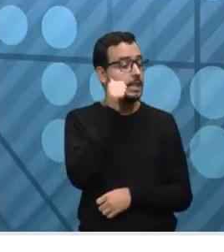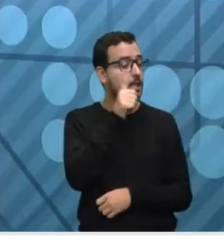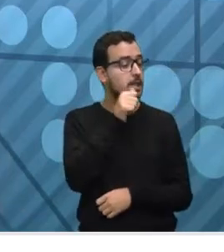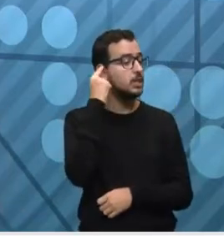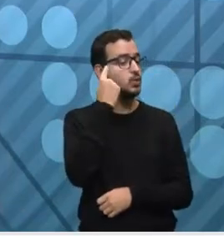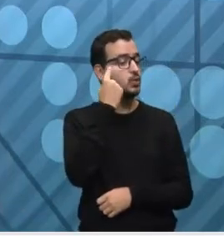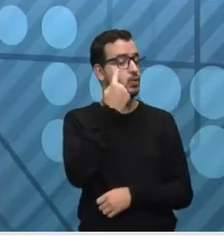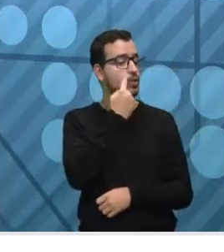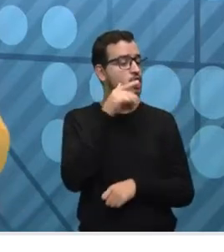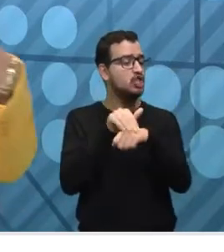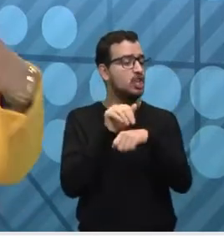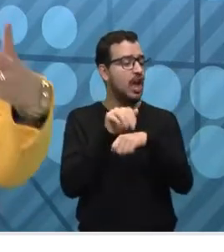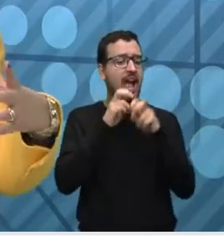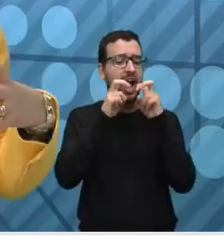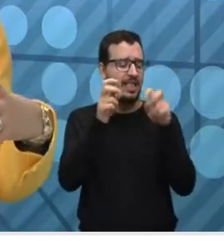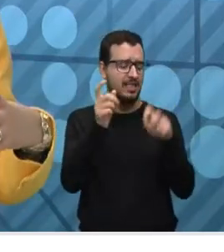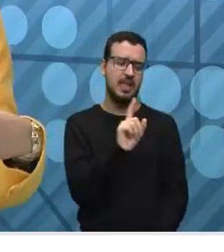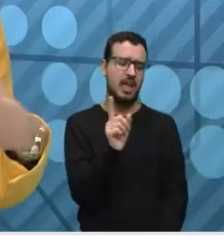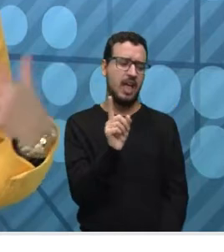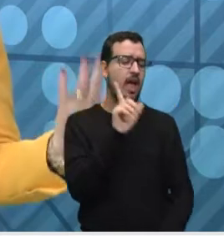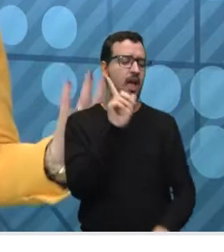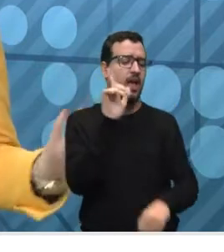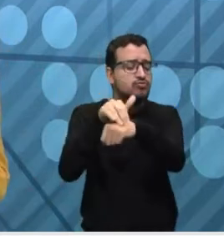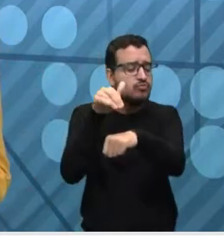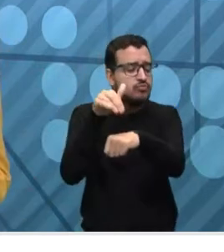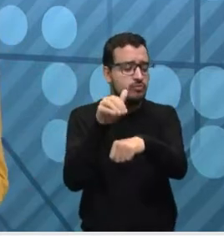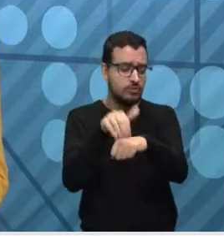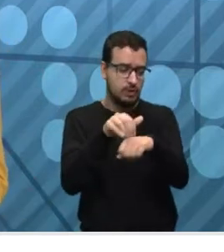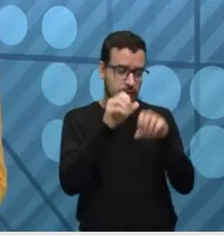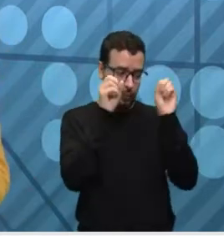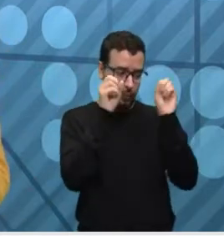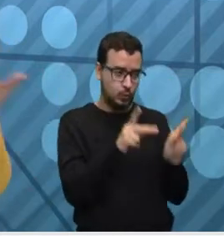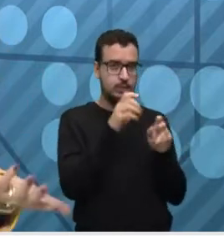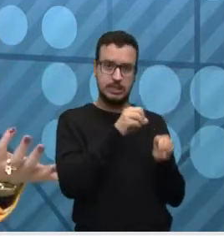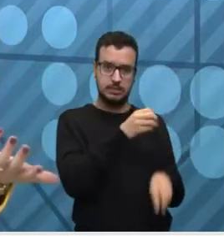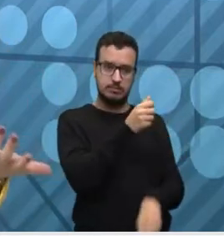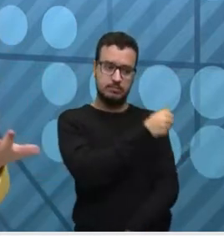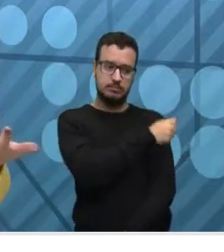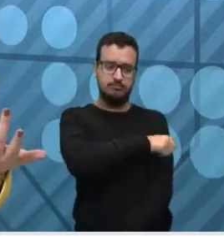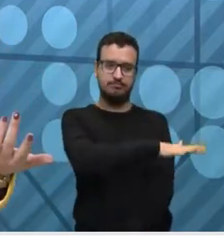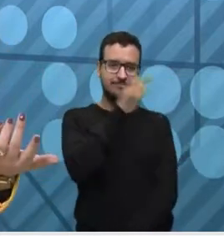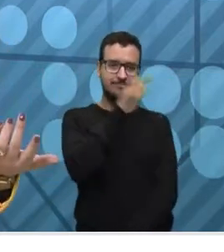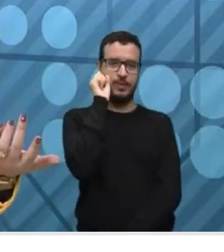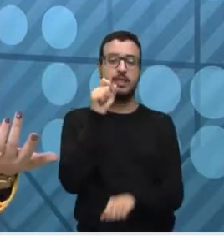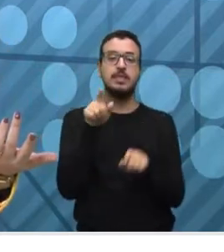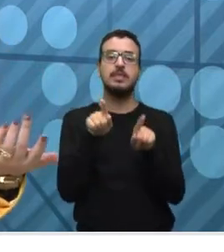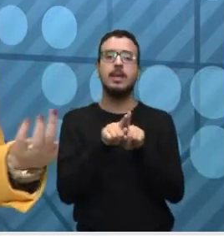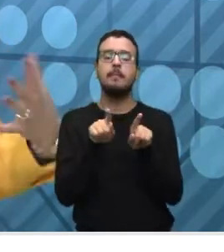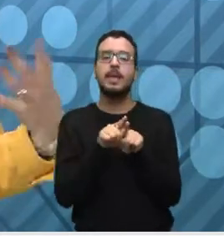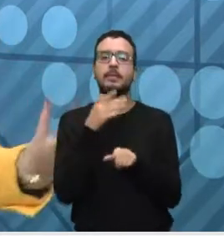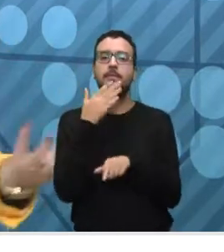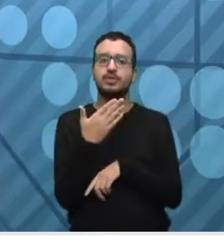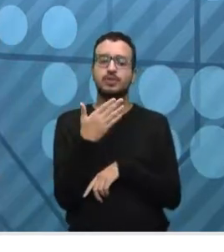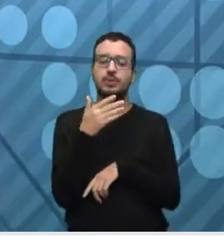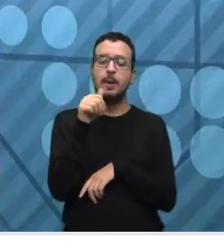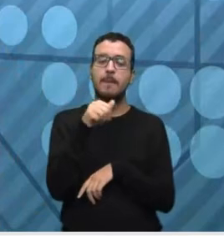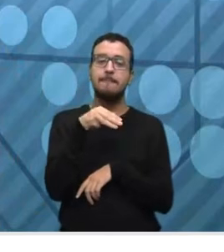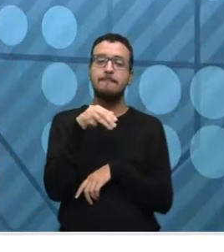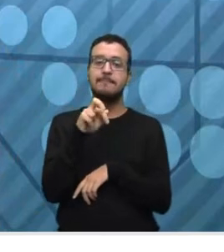seu antebraço, e aproveita esse momento também a pedir para a Maria que dê o sinal para os